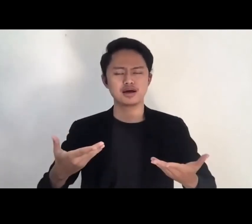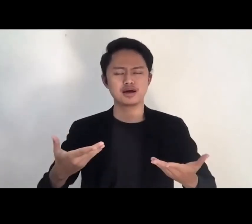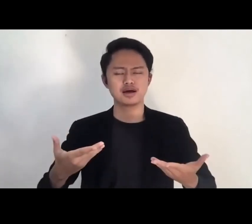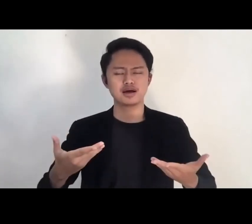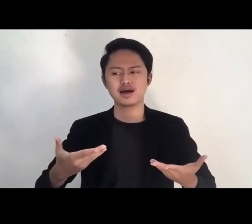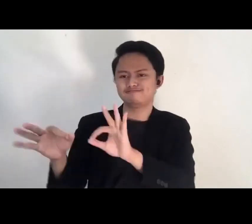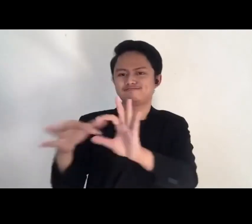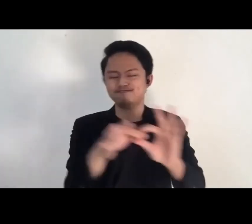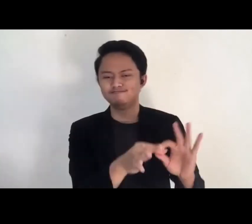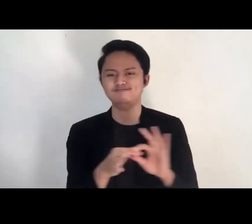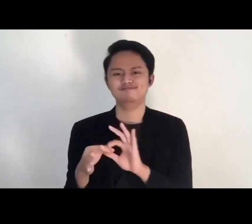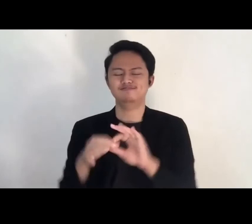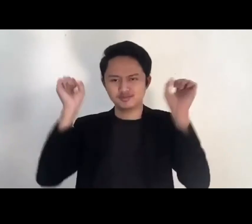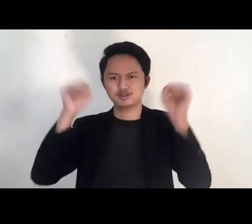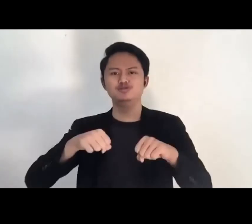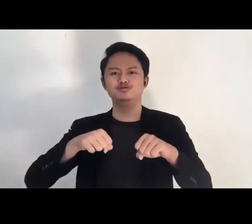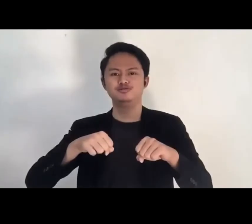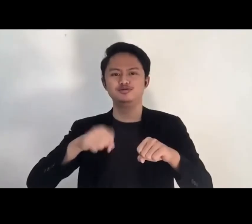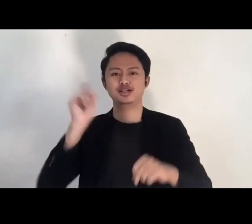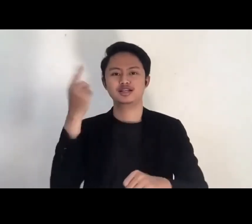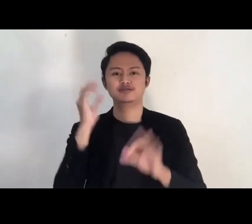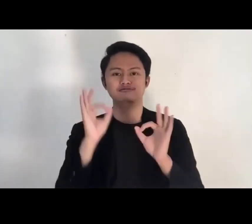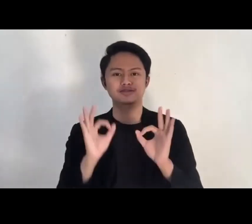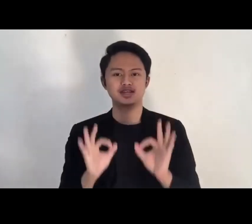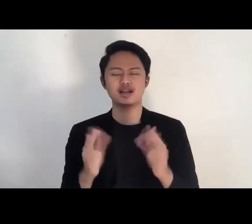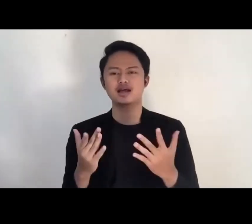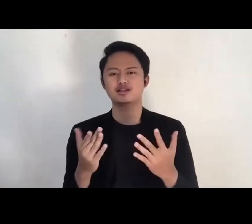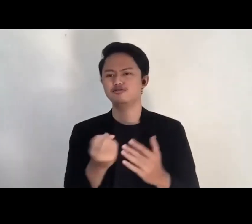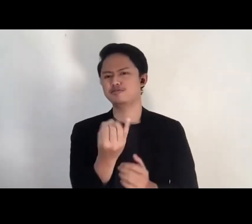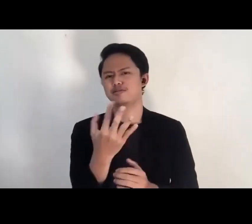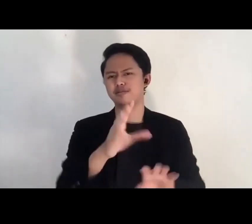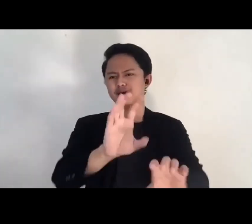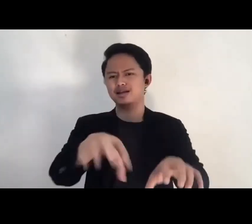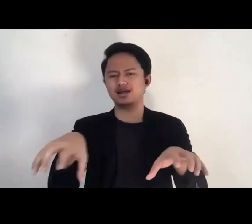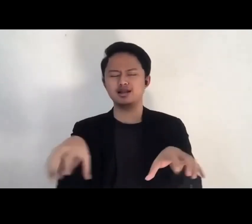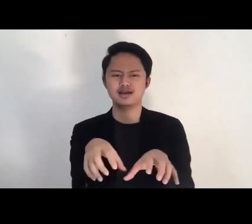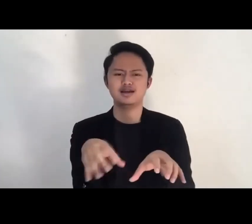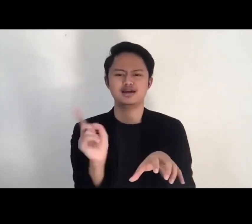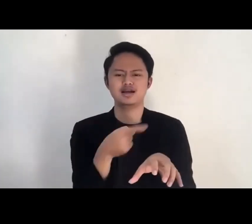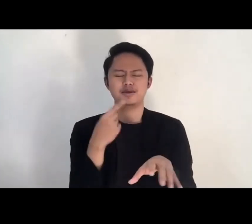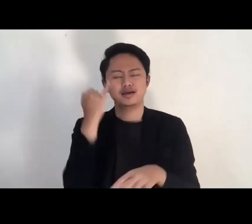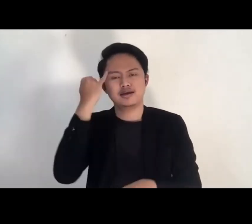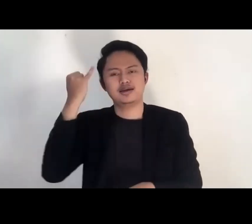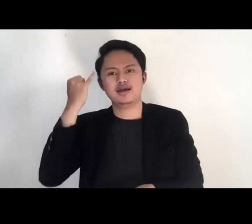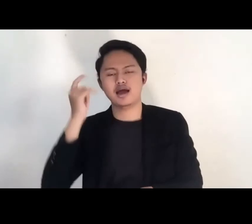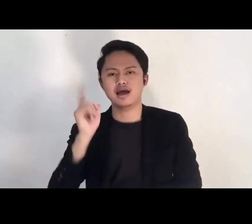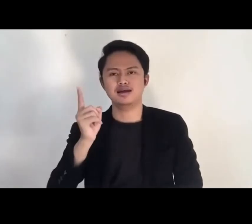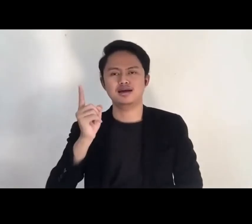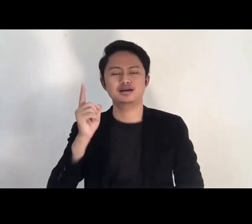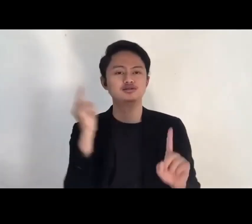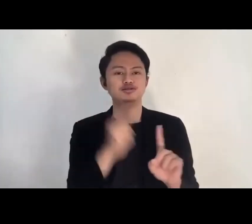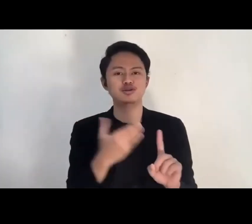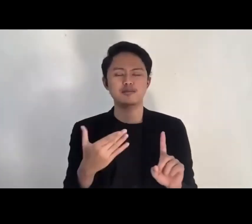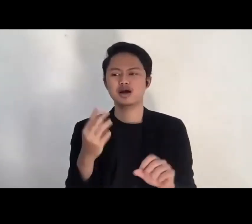semua, Dinas Pendidikan dan mitra pendidikan yang ada di daerah, kami berinisiatif untuk membantu